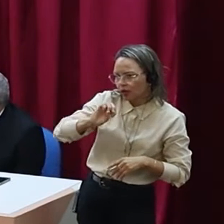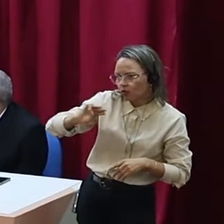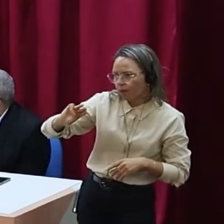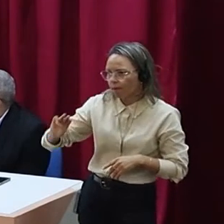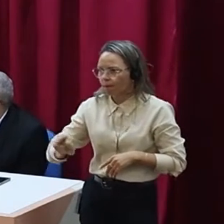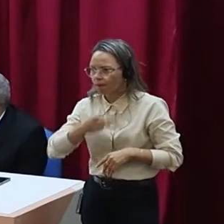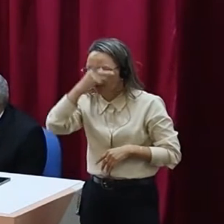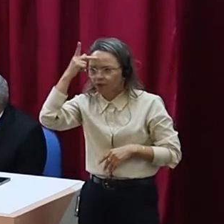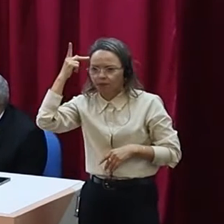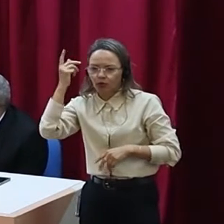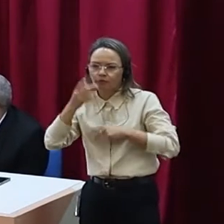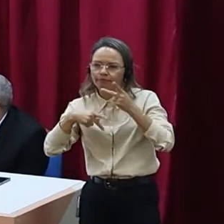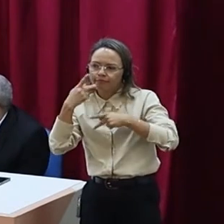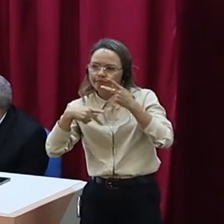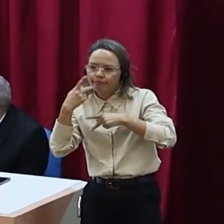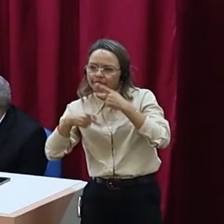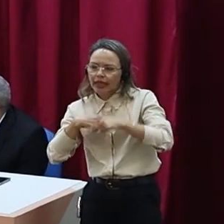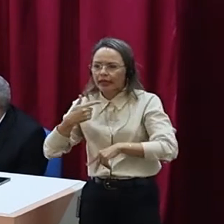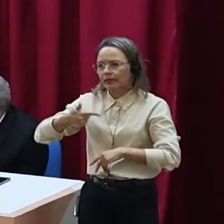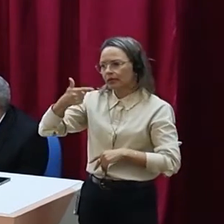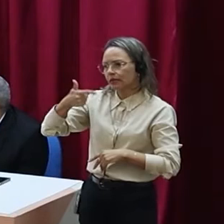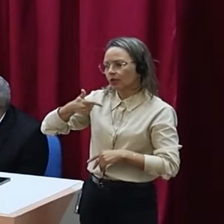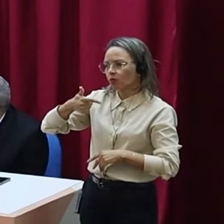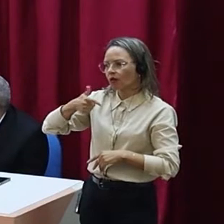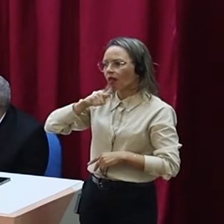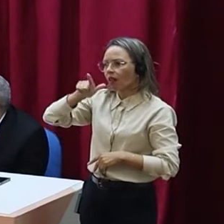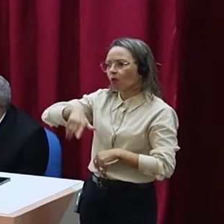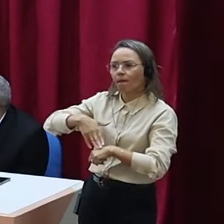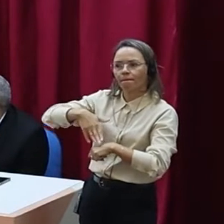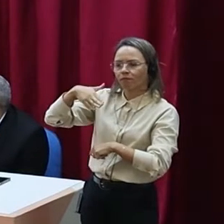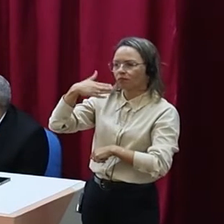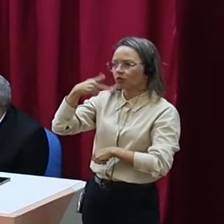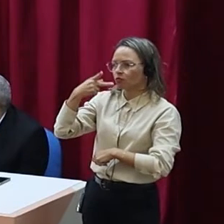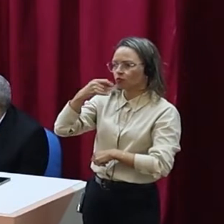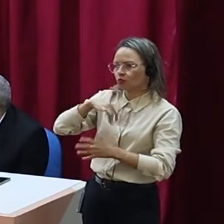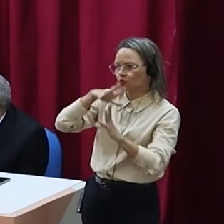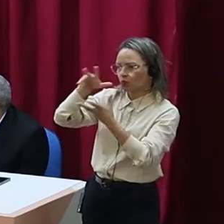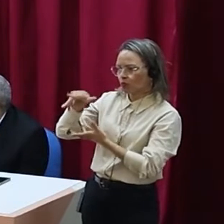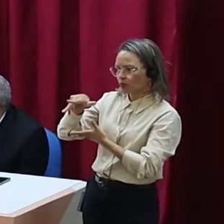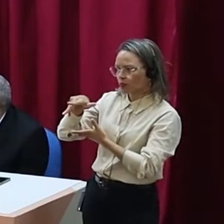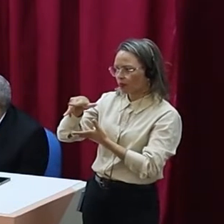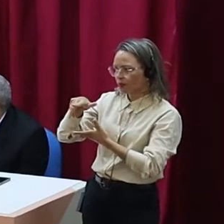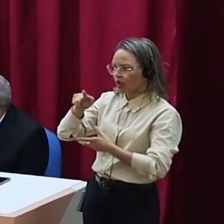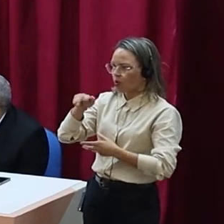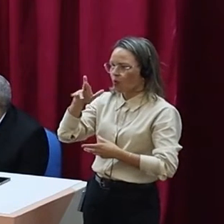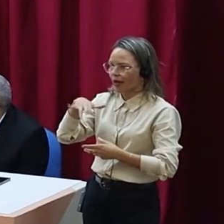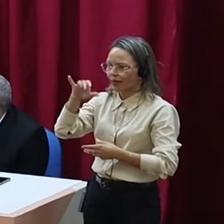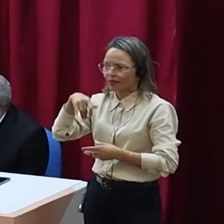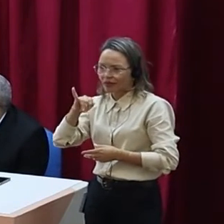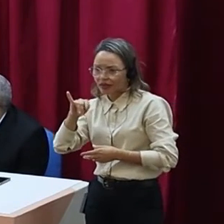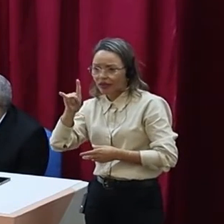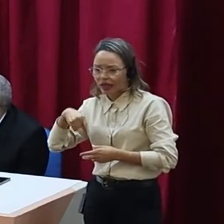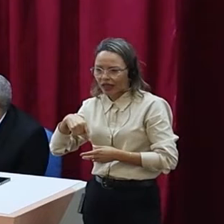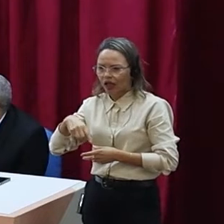castellano, segunda lengua más hablada del mundo. Un poco acá el guaraní. El guaraní habría nacido en la zona de Brasil, el